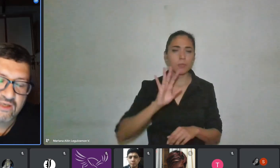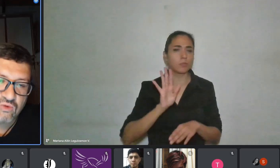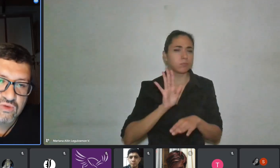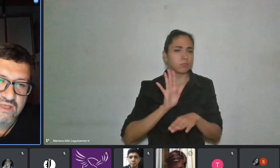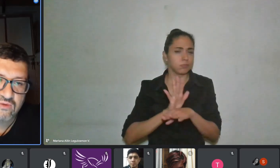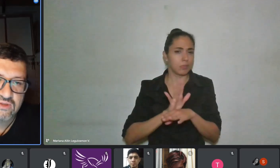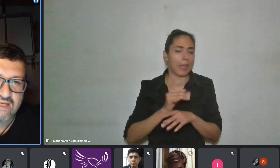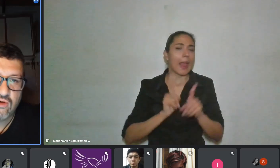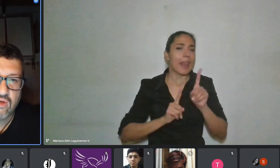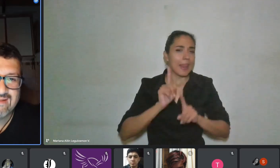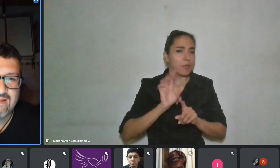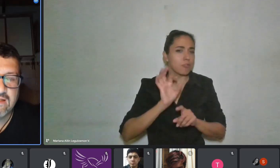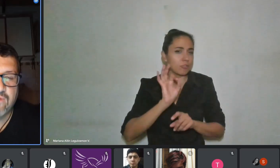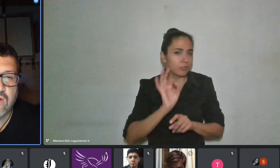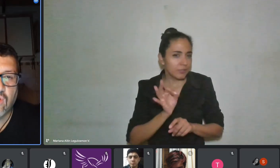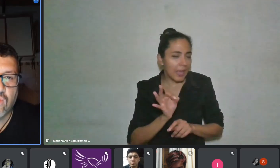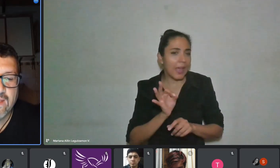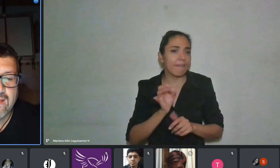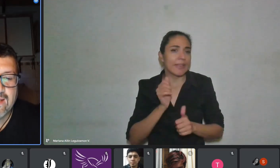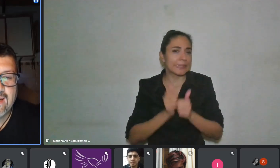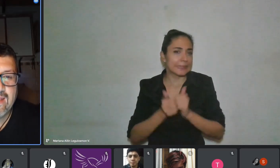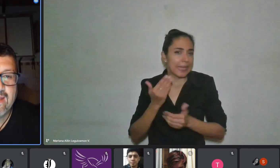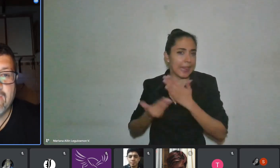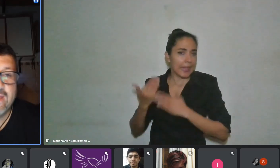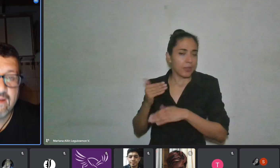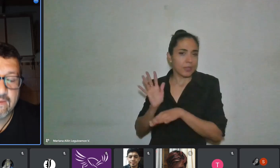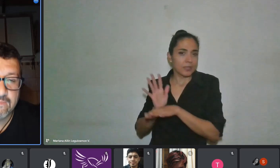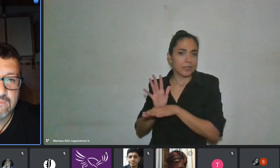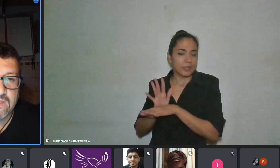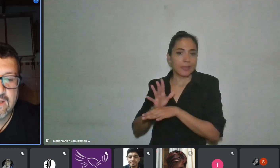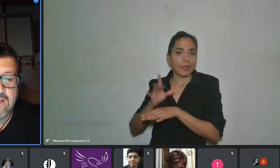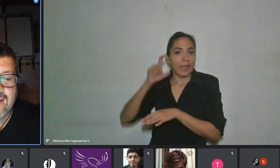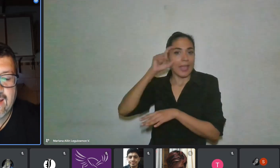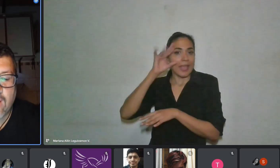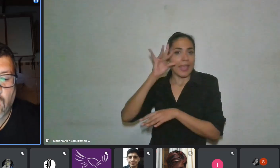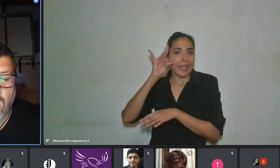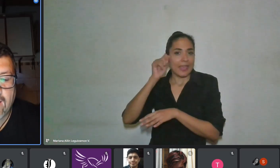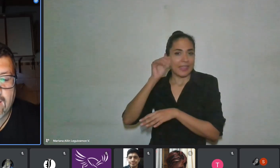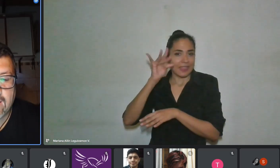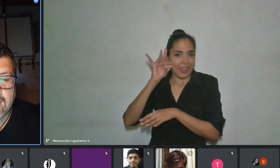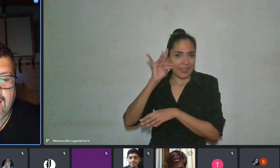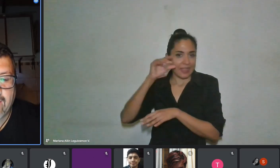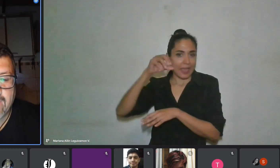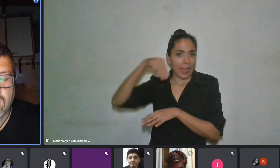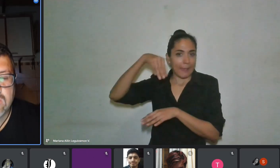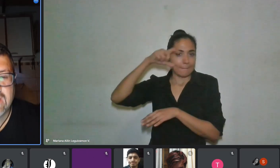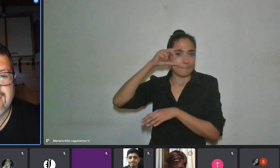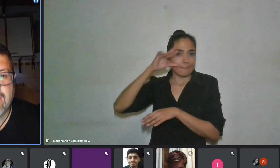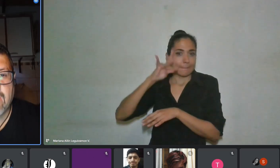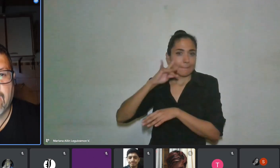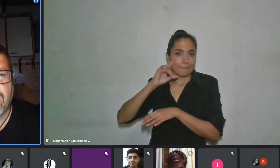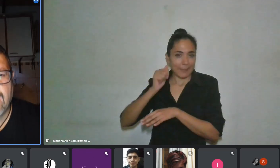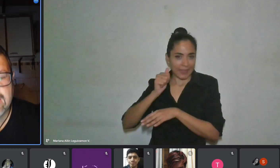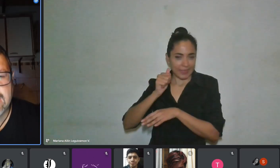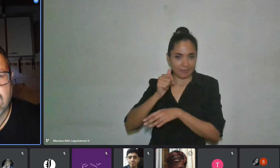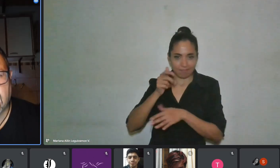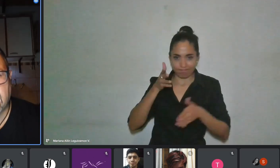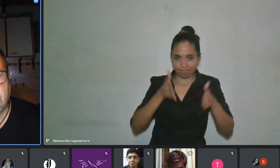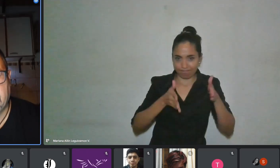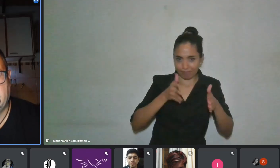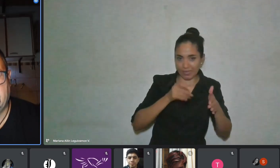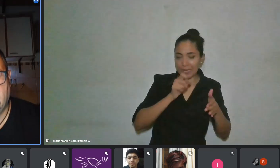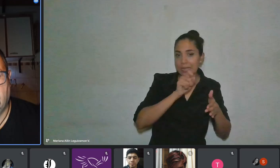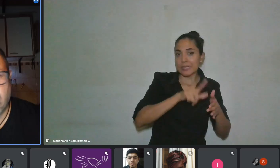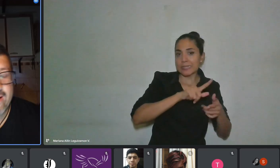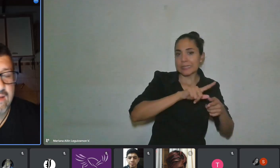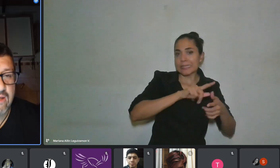hayan escuchado ya lo que significó la Edad Media, en la cual había un sistema político que